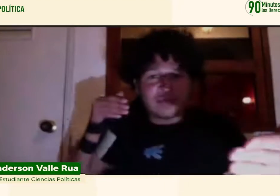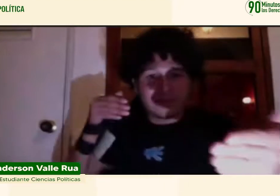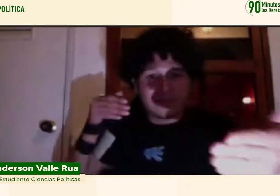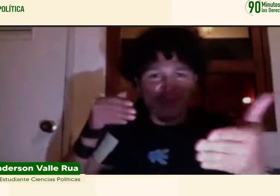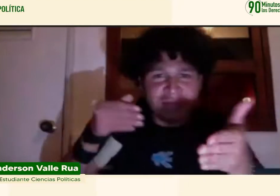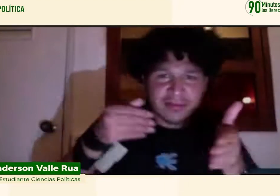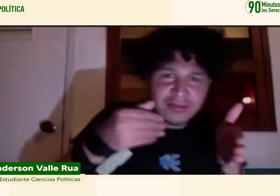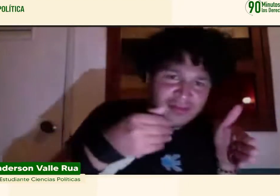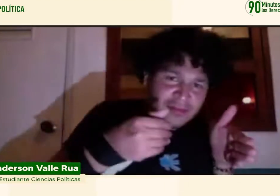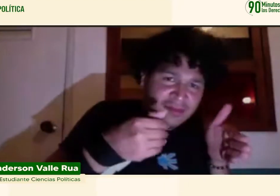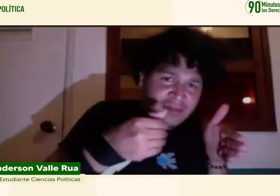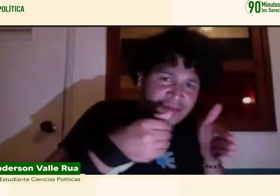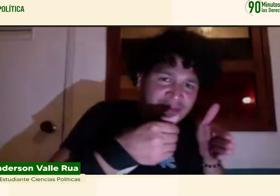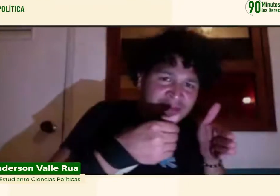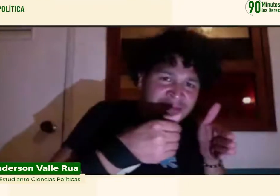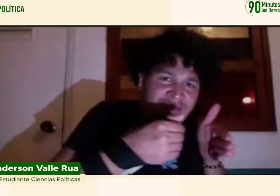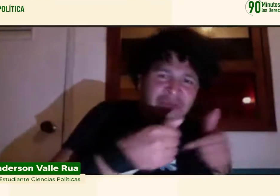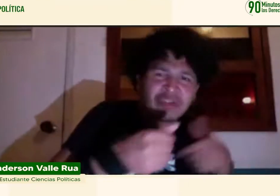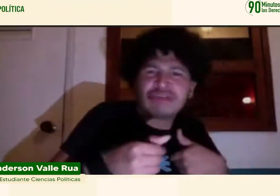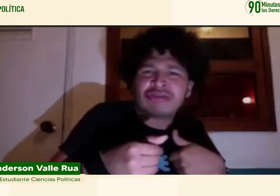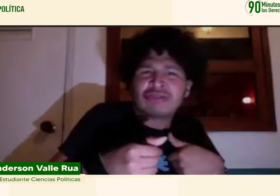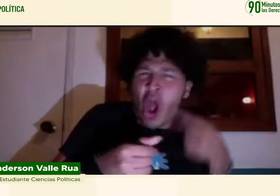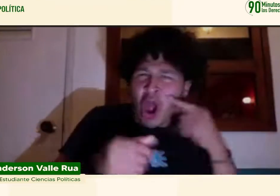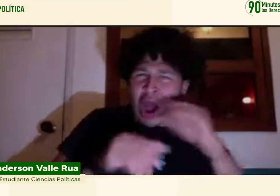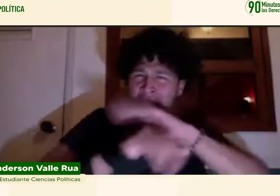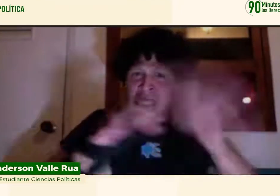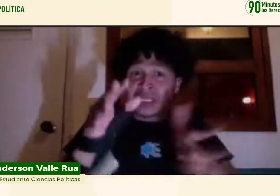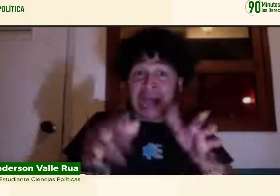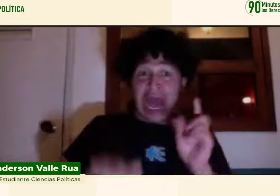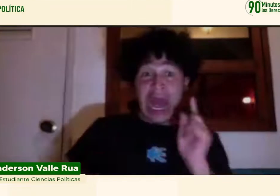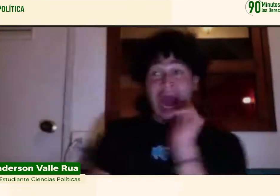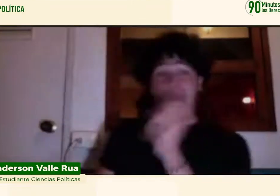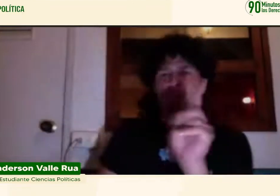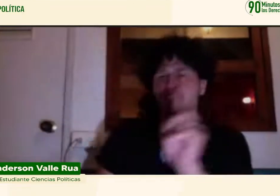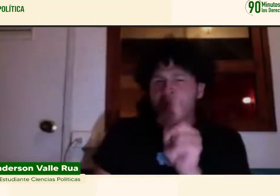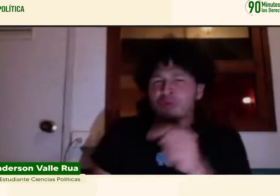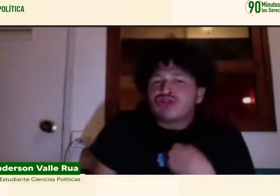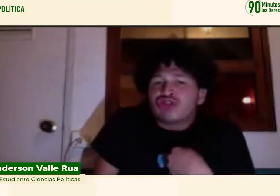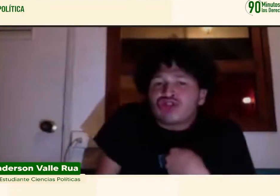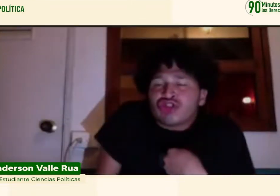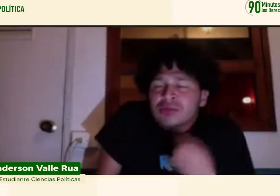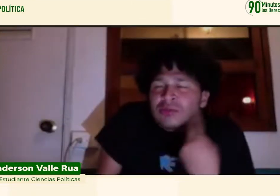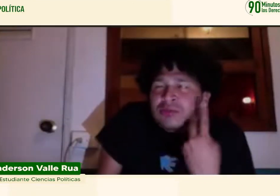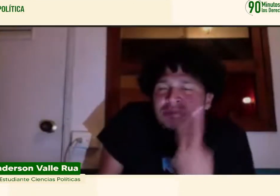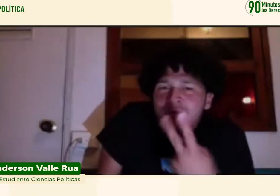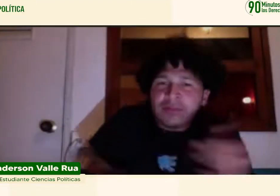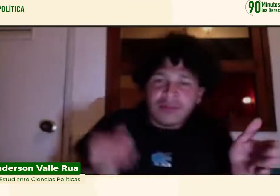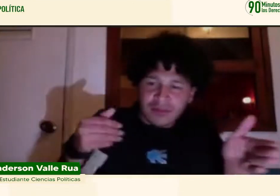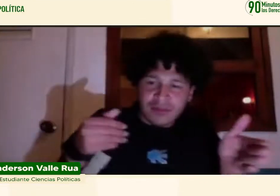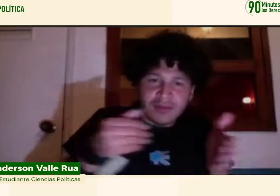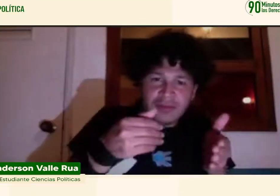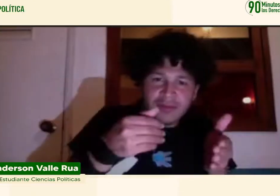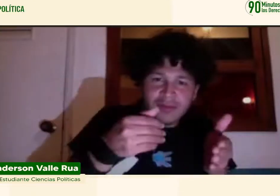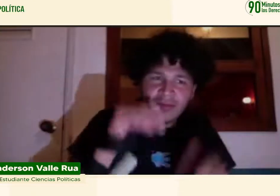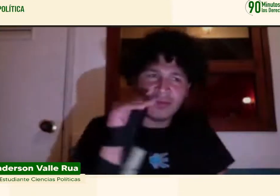y al interpretar la información también deja entrever demasiado cuando se acerca la fecha a pocas semanas